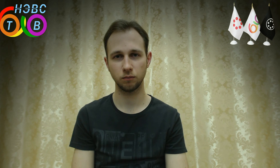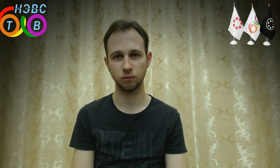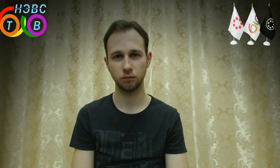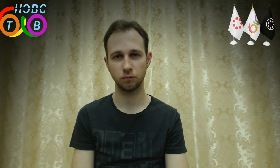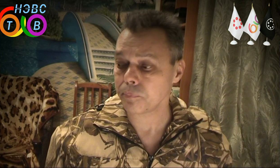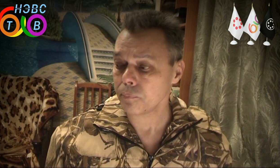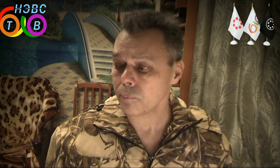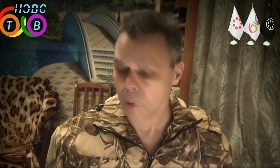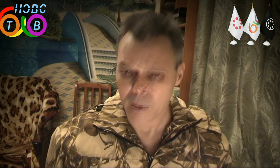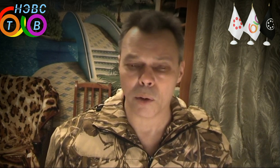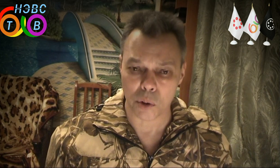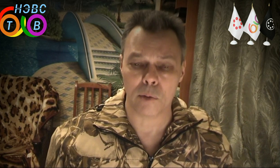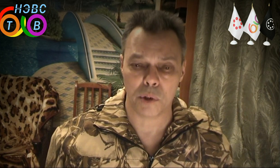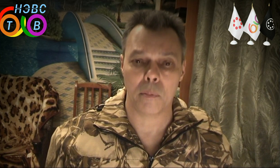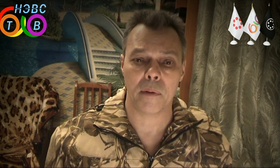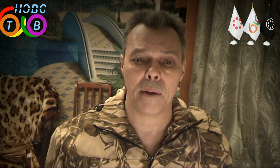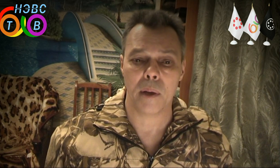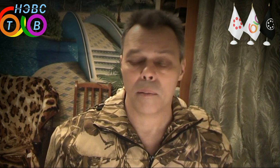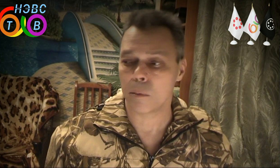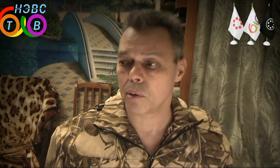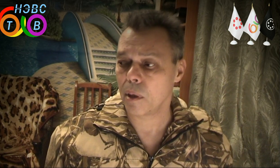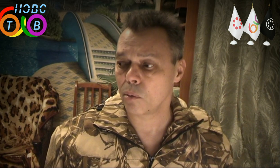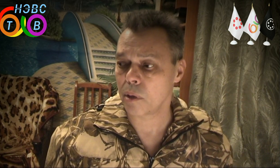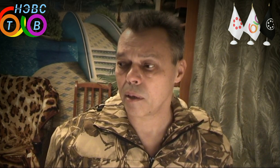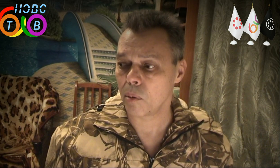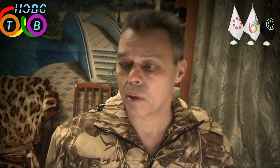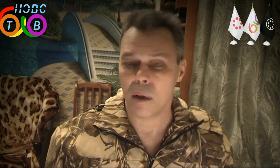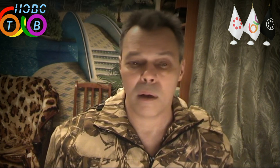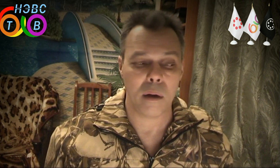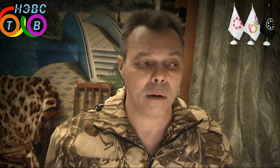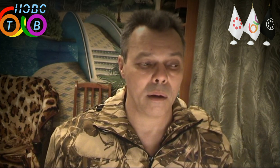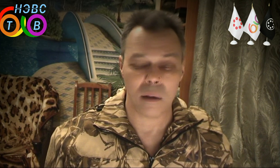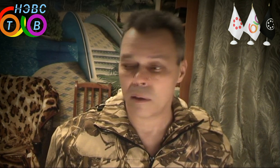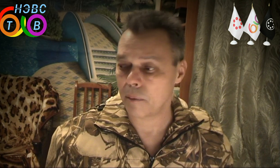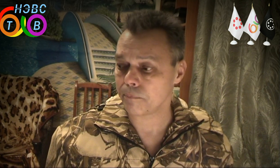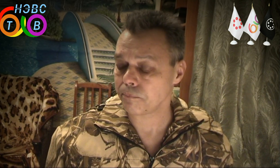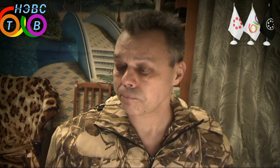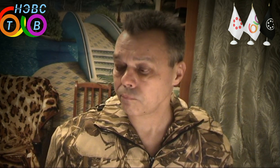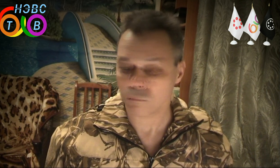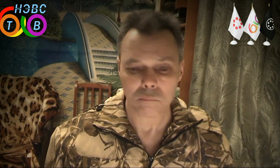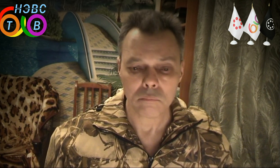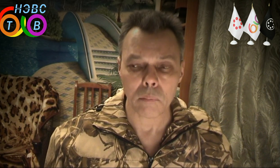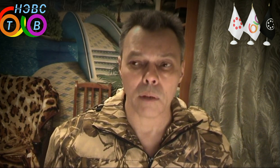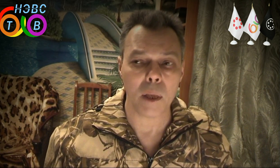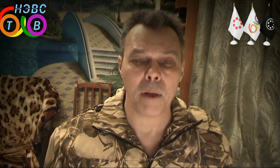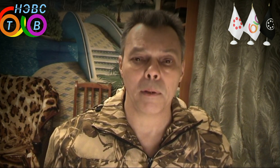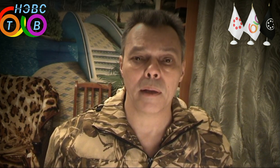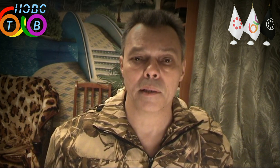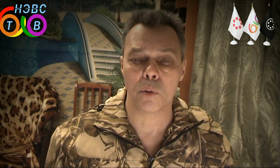сечение. Такие тоже случаи бывают, потому что душа ребенка, она не переплелась с